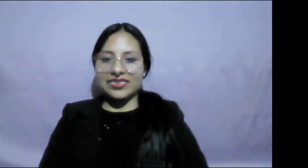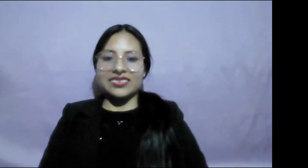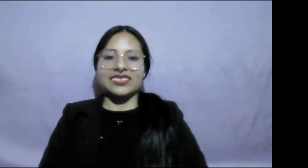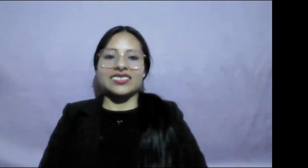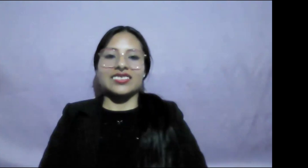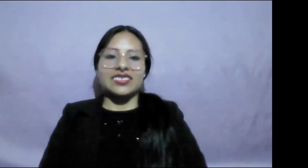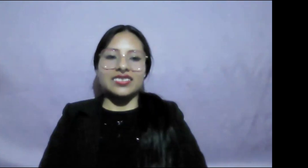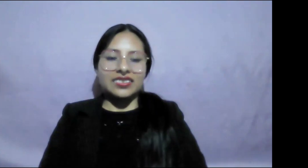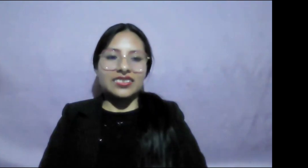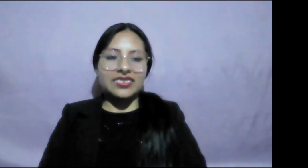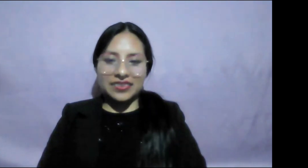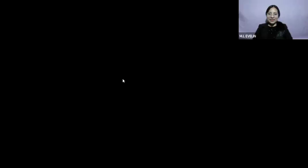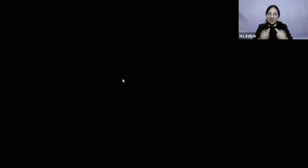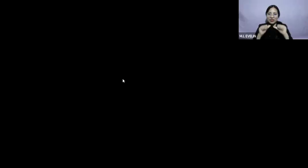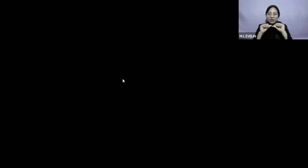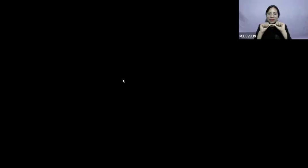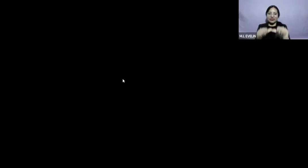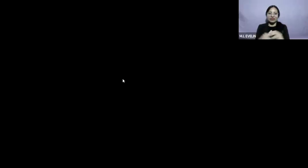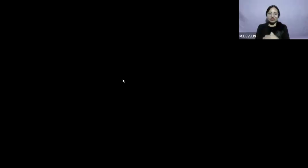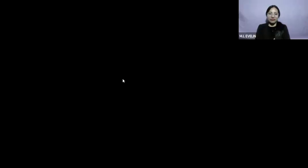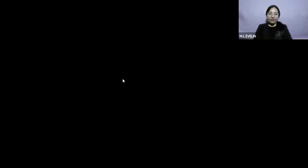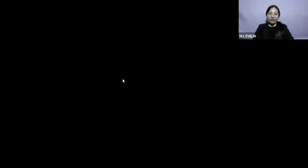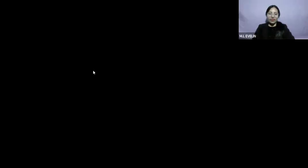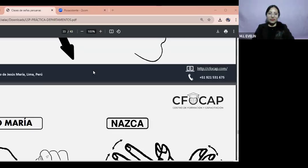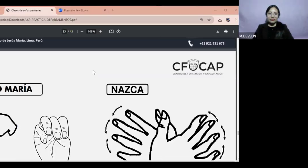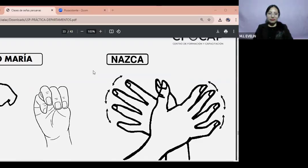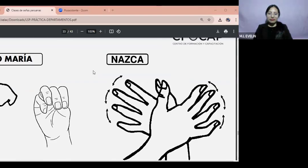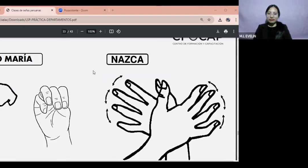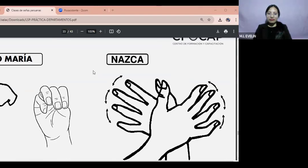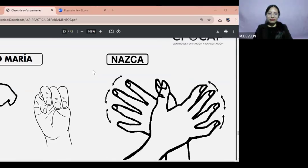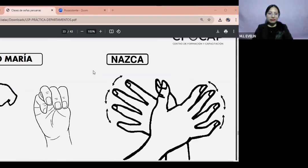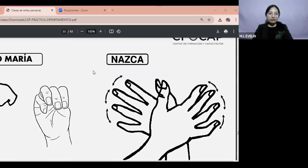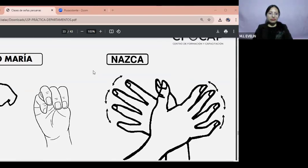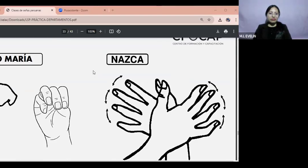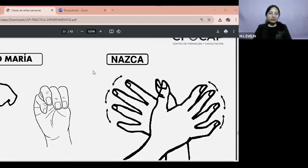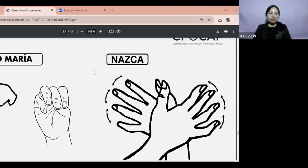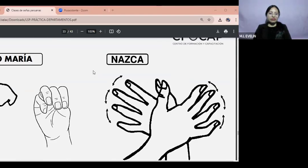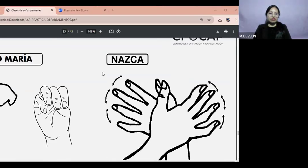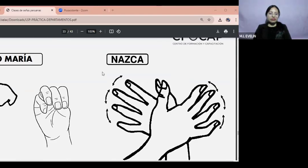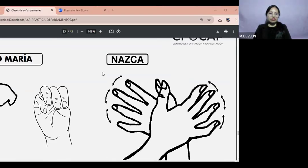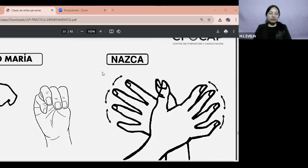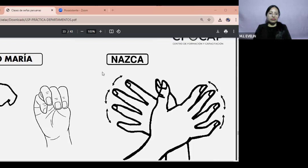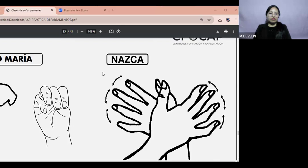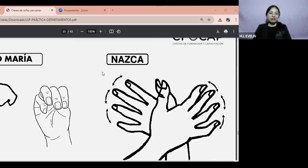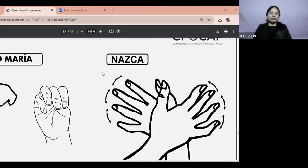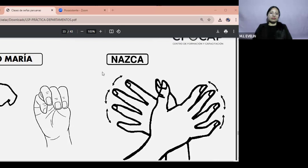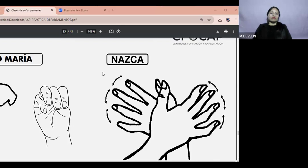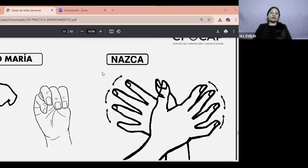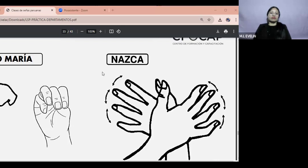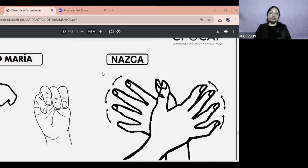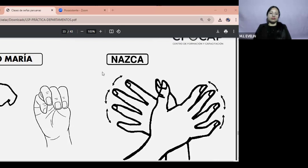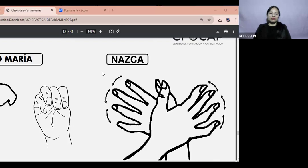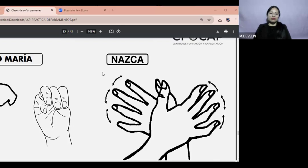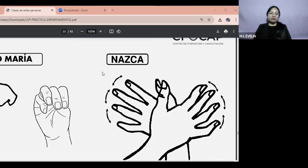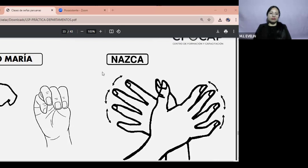muy bien continuamos con el lugar muy famoso también dentro